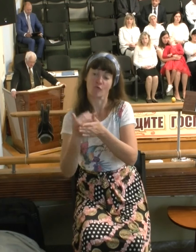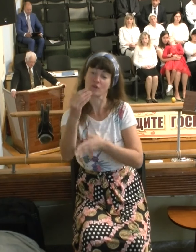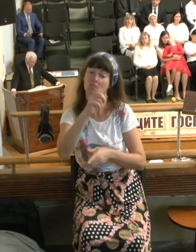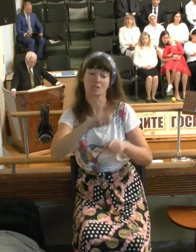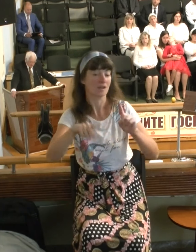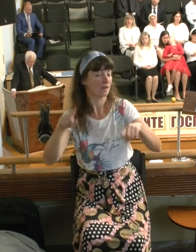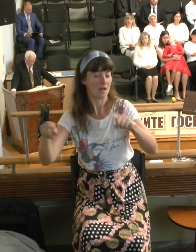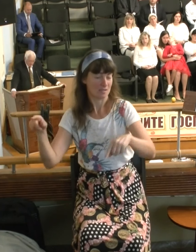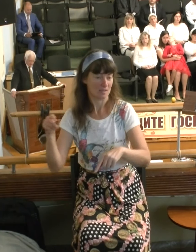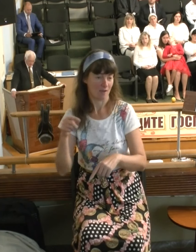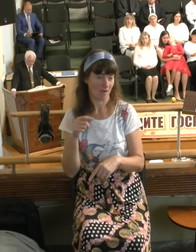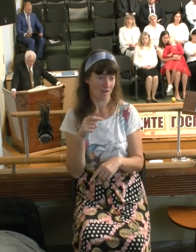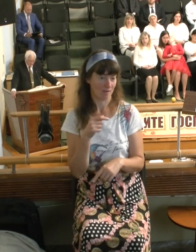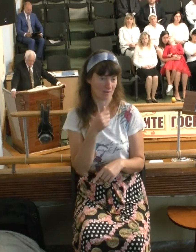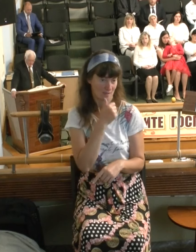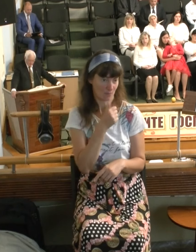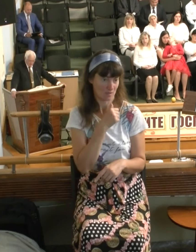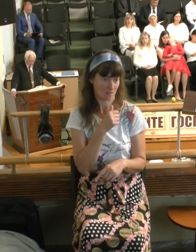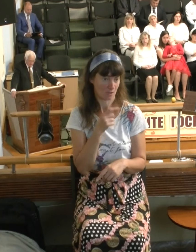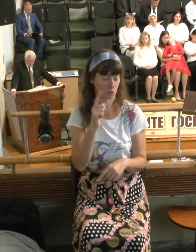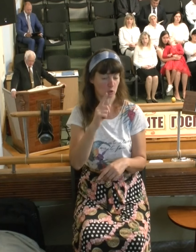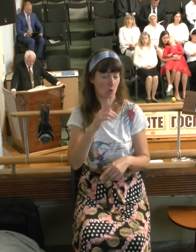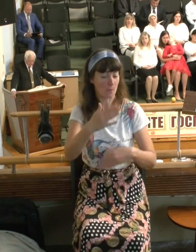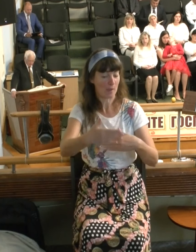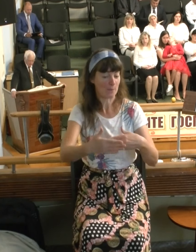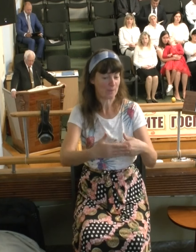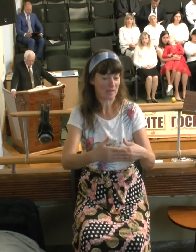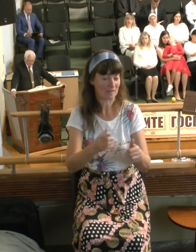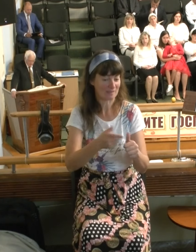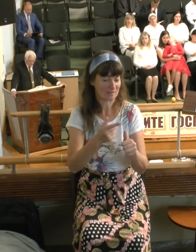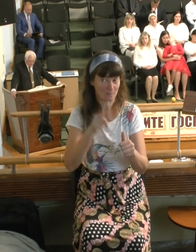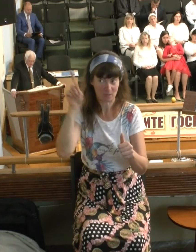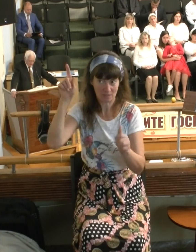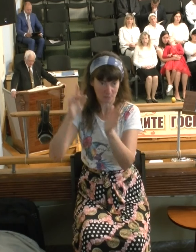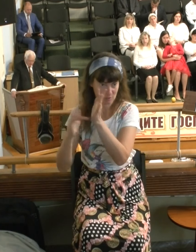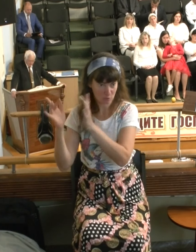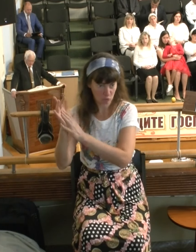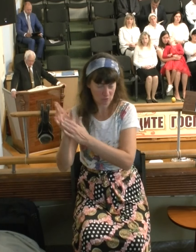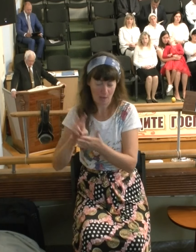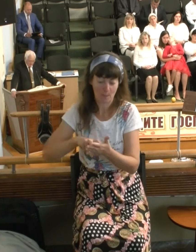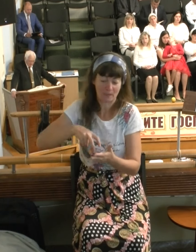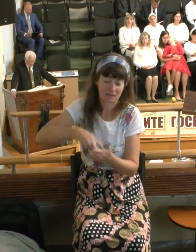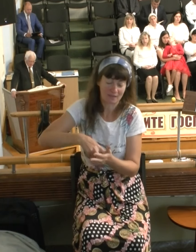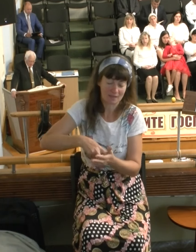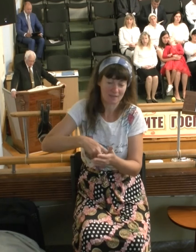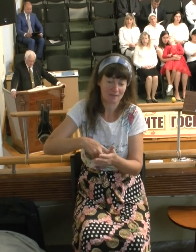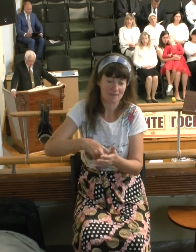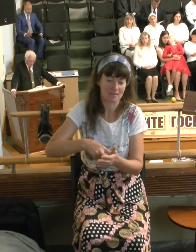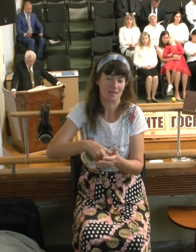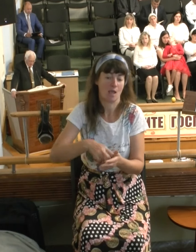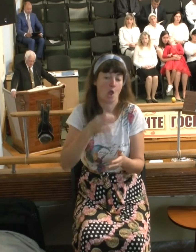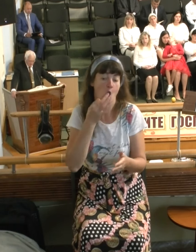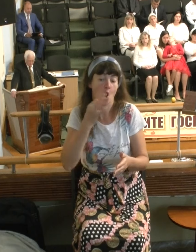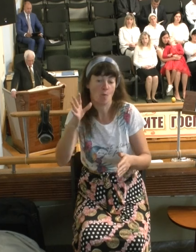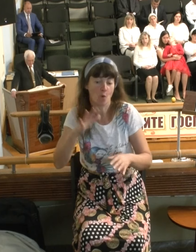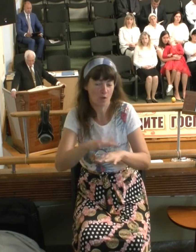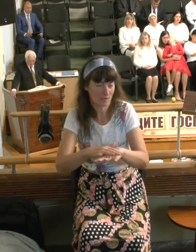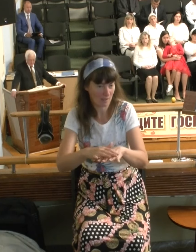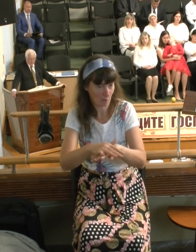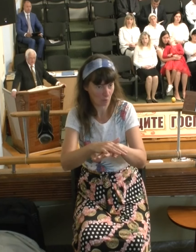пред именем Иисуса преклонилось всякое колено небесных, земных